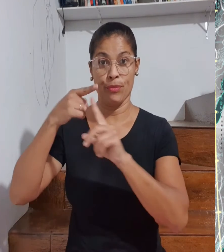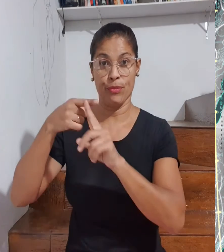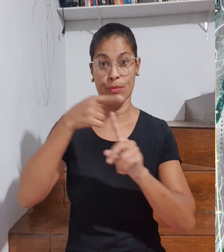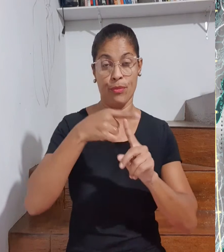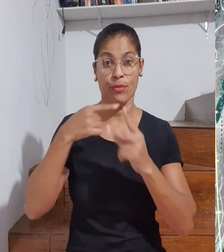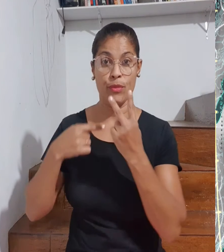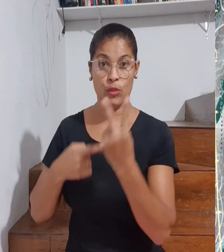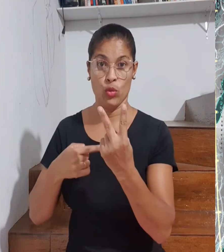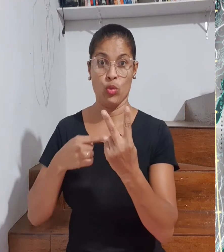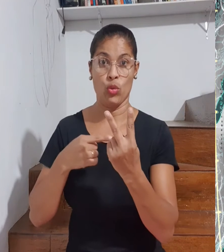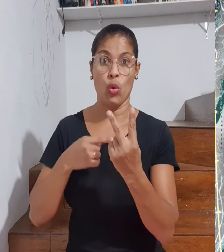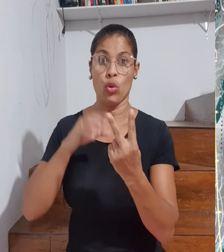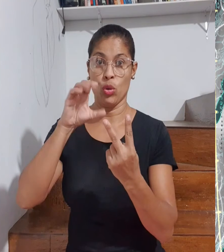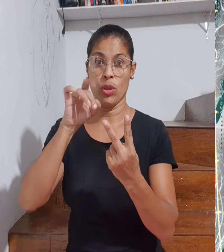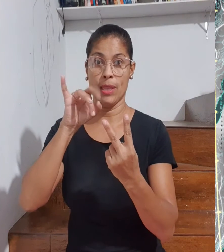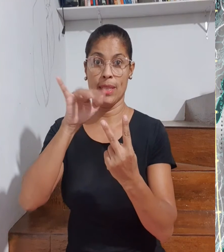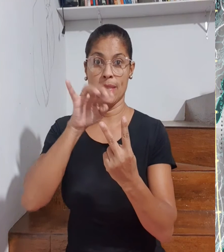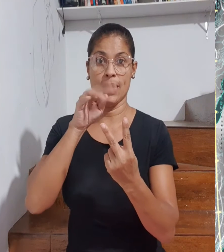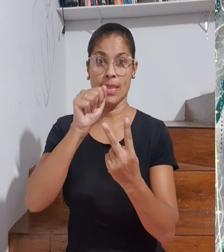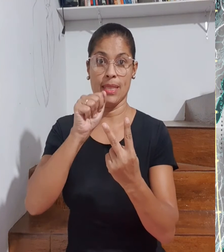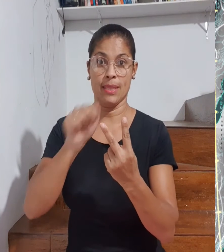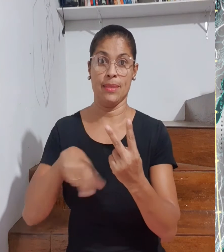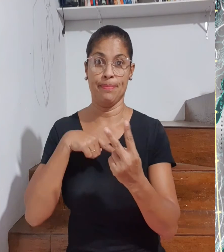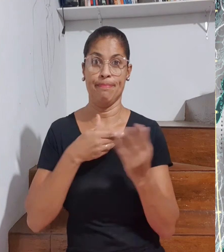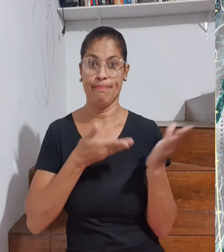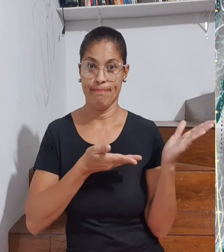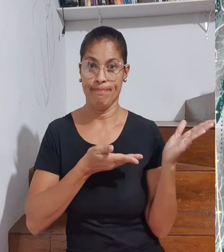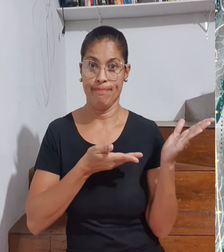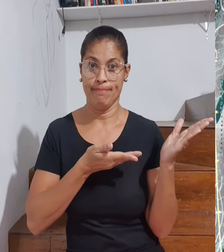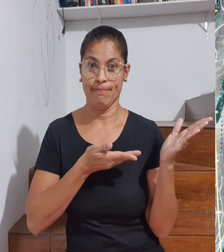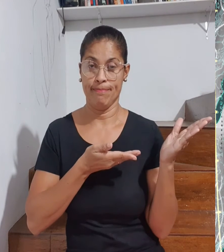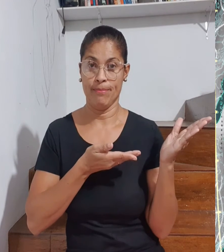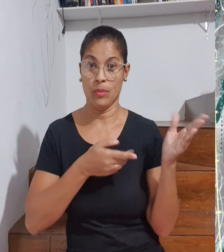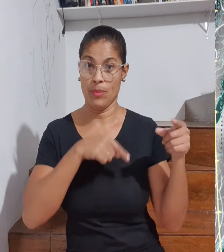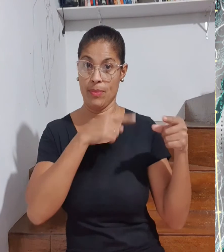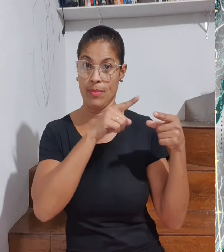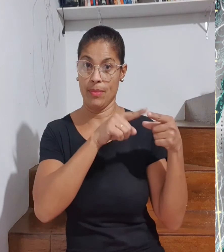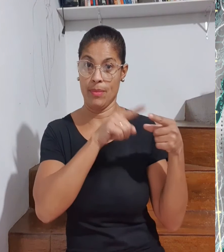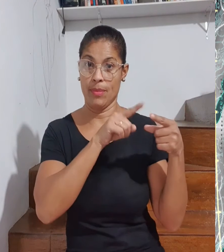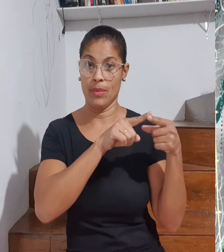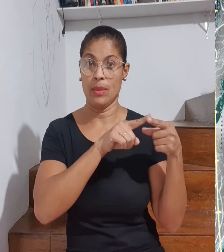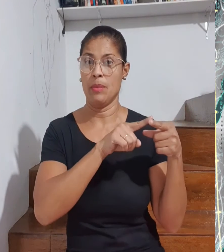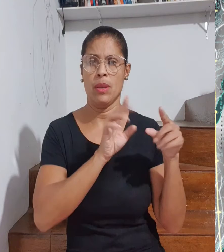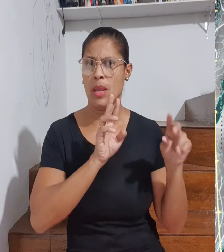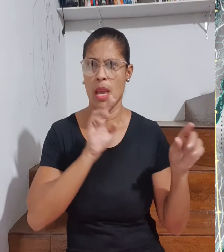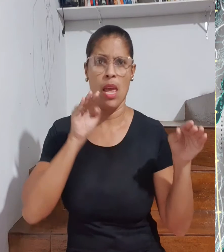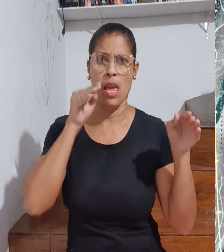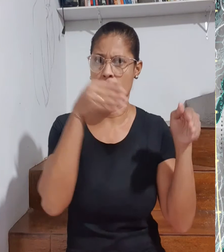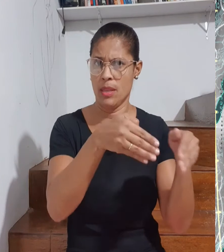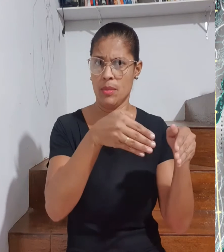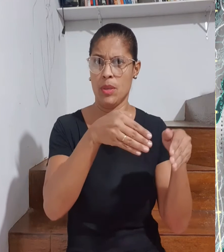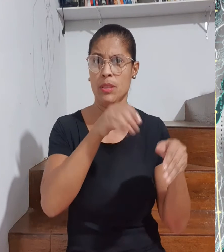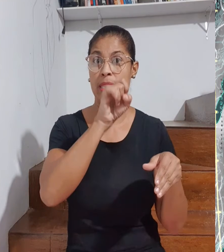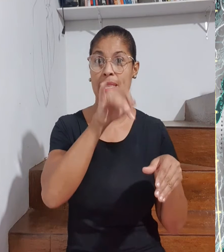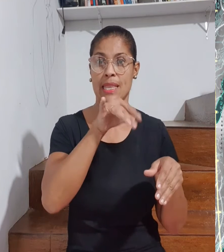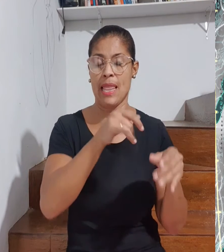Existem dois tipos de colinesterases. A acetilcolinesterase, que é específica e hidrolisa acetilcolina